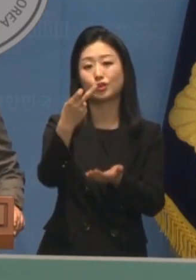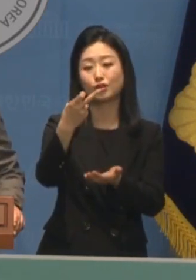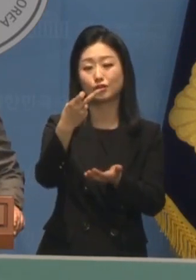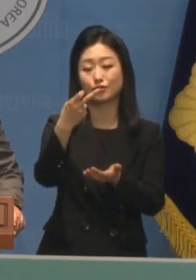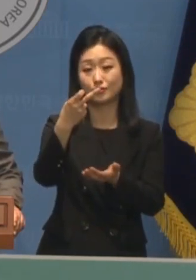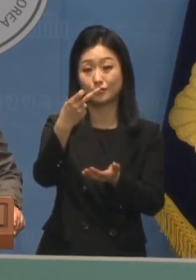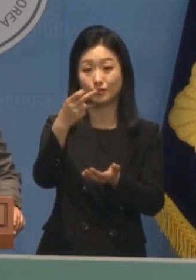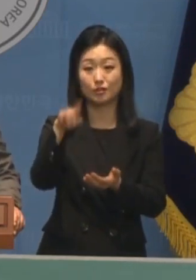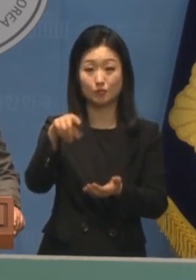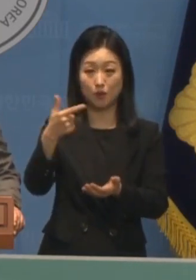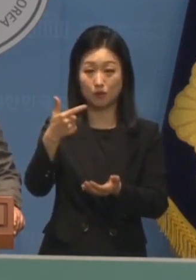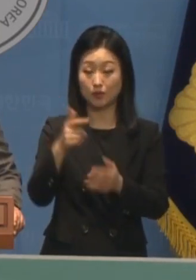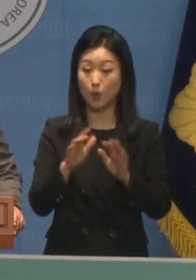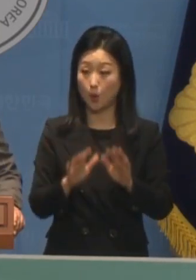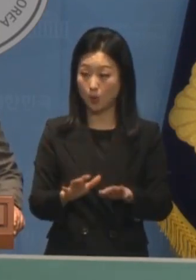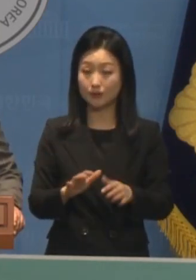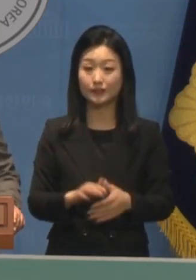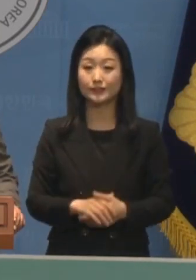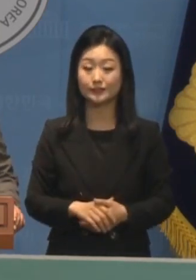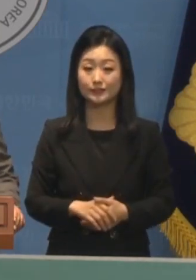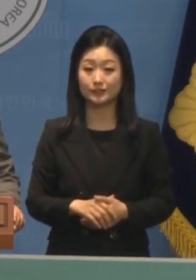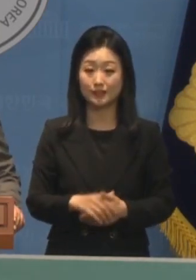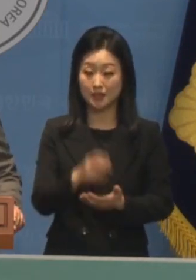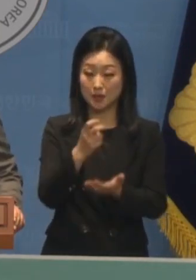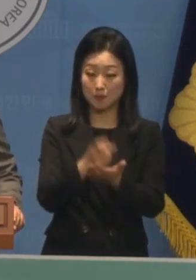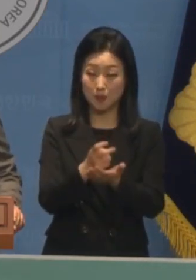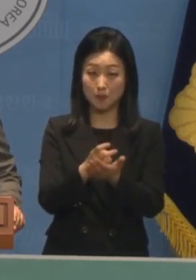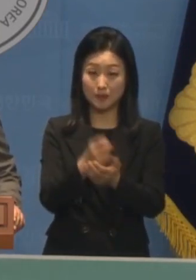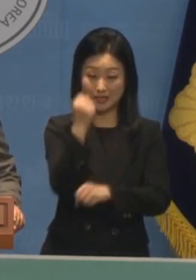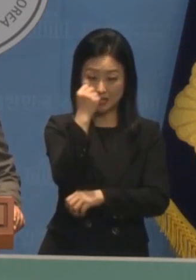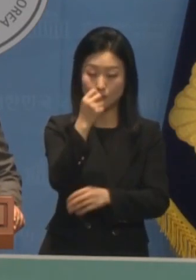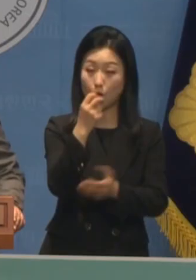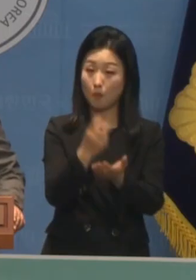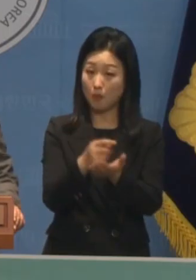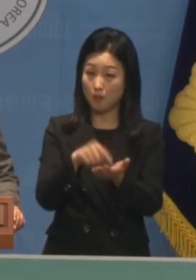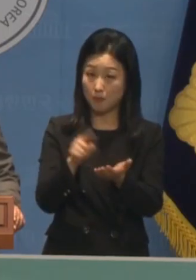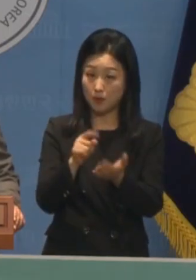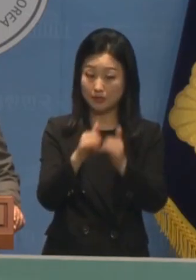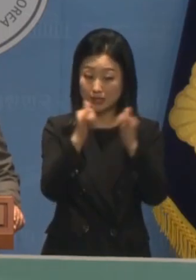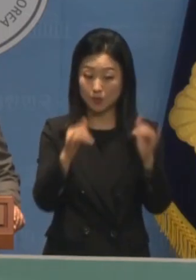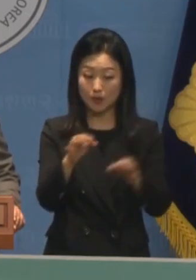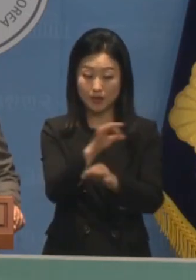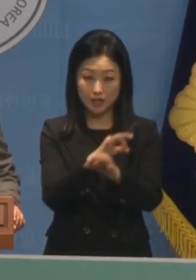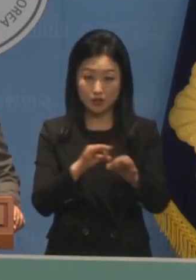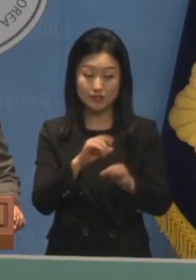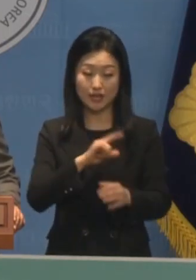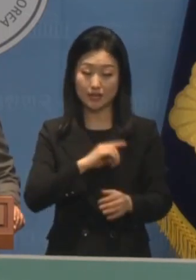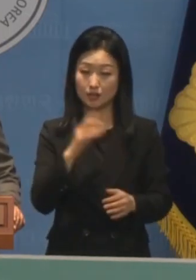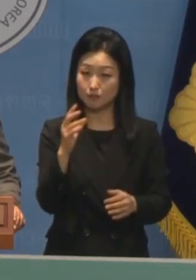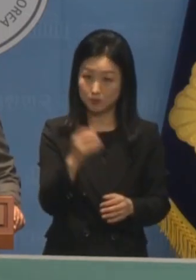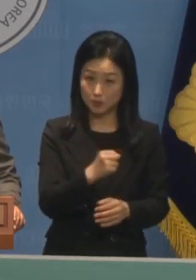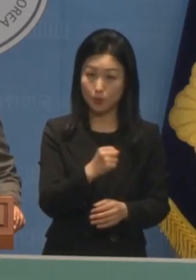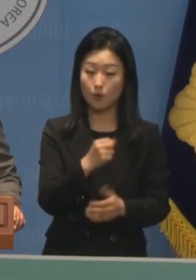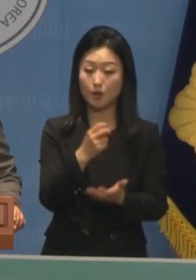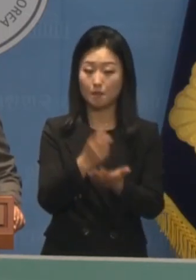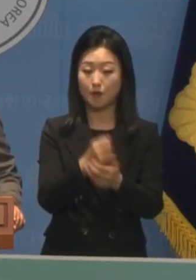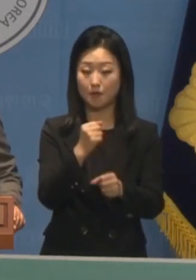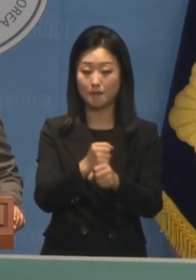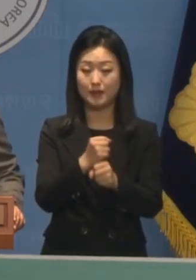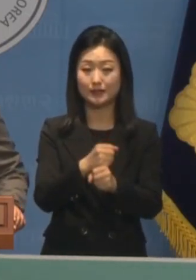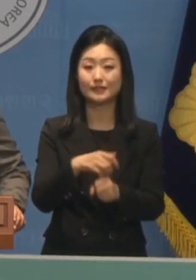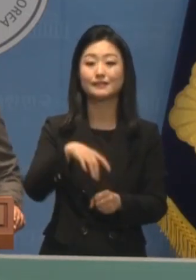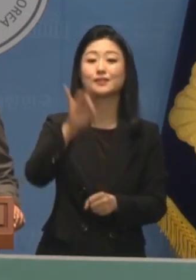오늘 발의한 사회연대경제기본법은 사회연대경제라는 이름으로 발의한 첫